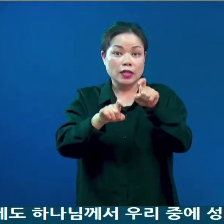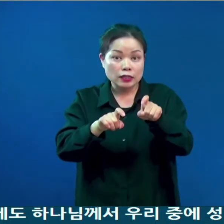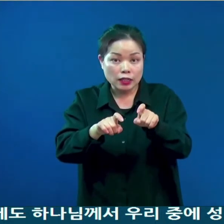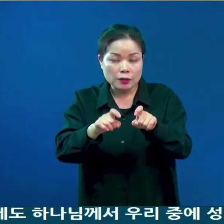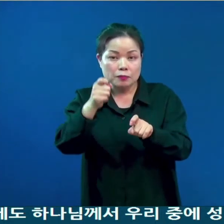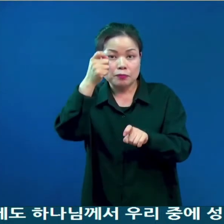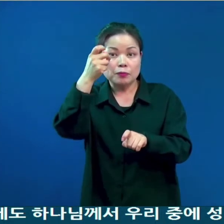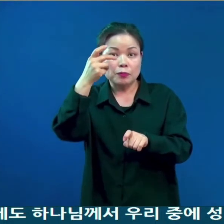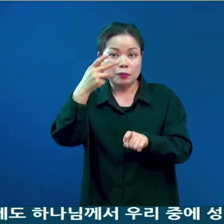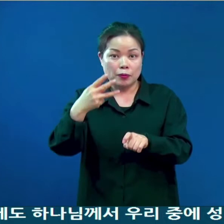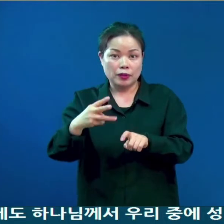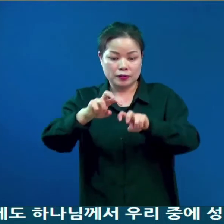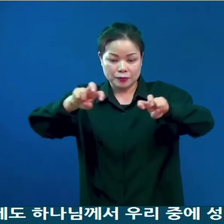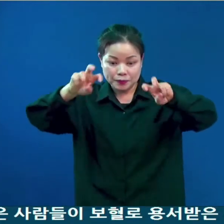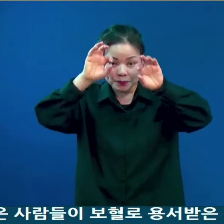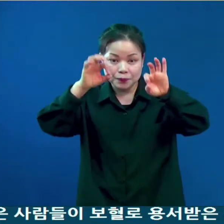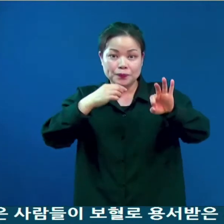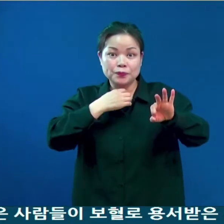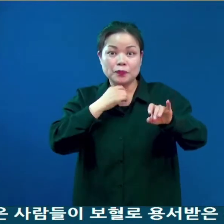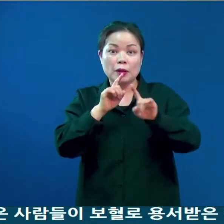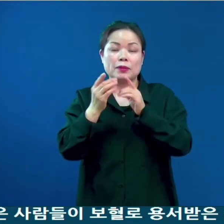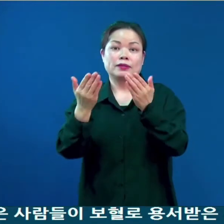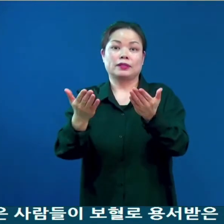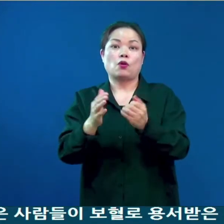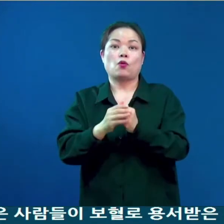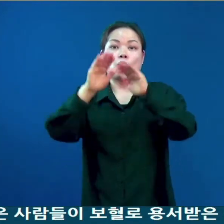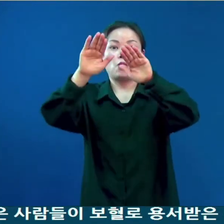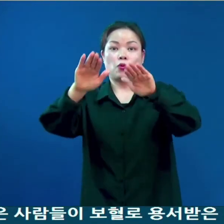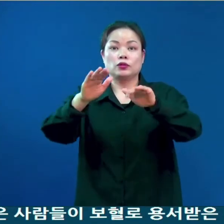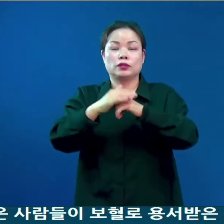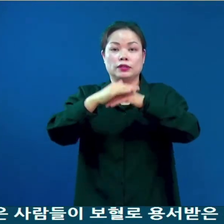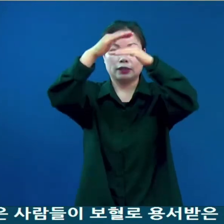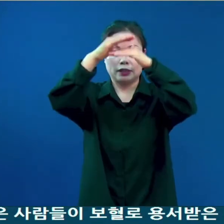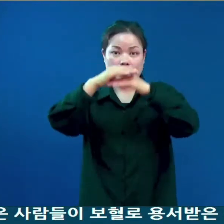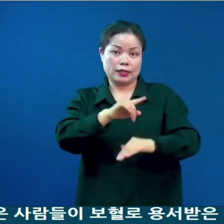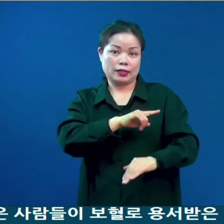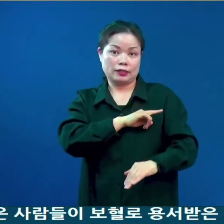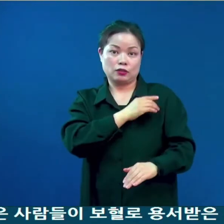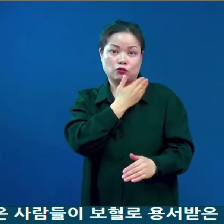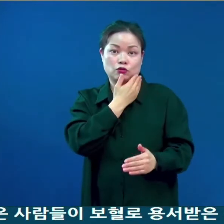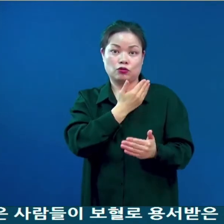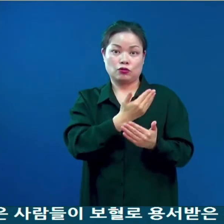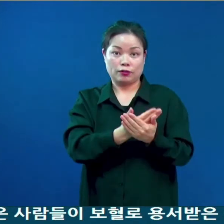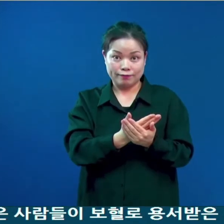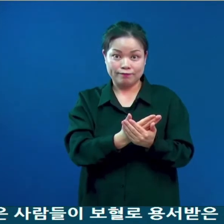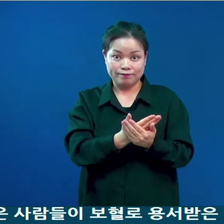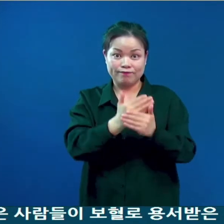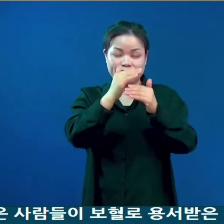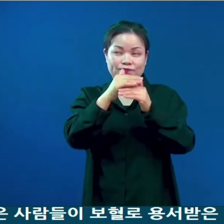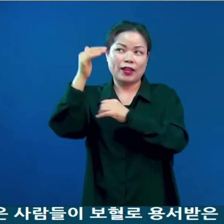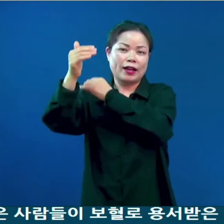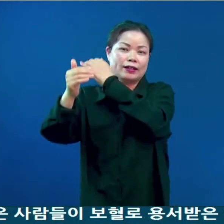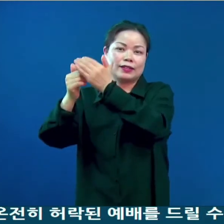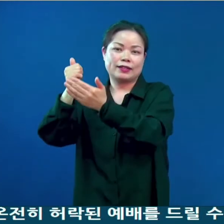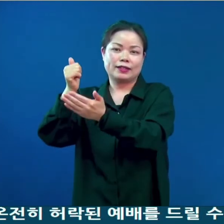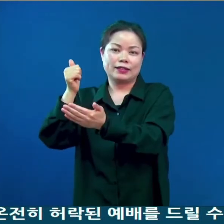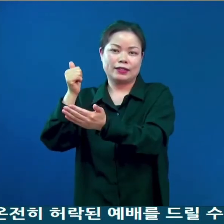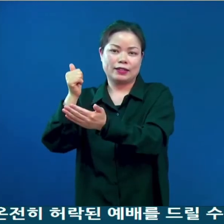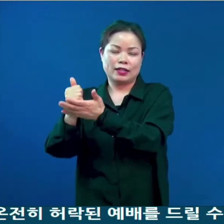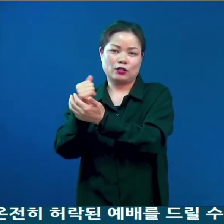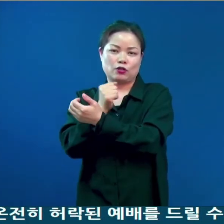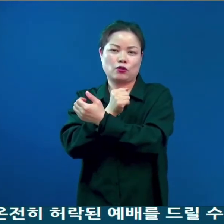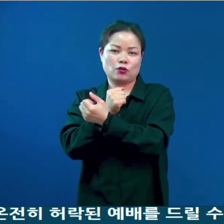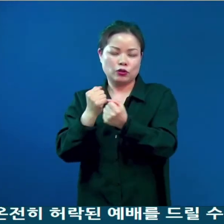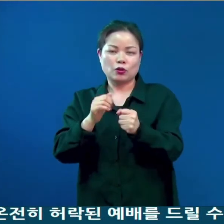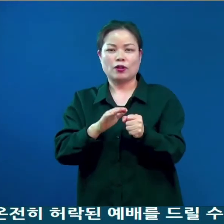함께 살펴보고자 합니다. 말씀드린 바와 같이 오늘 본문의 가장 중요한 내용 중에 하나는 하나님의